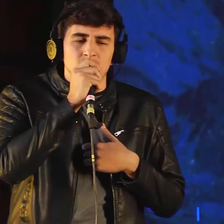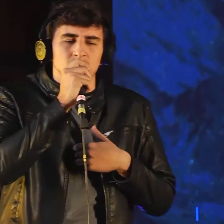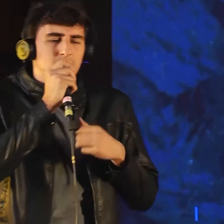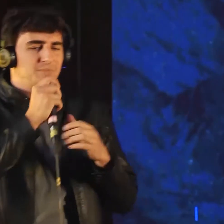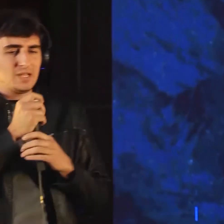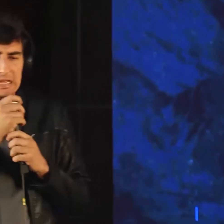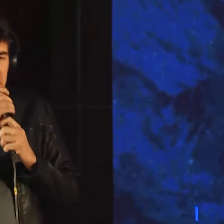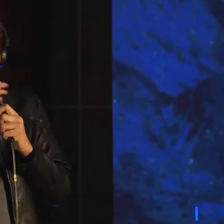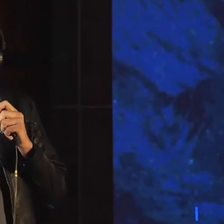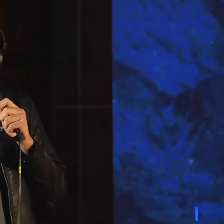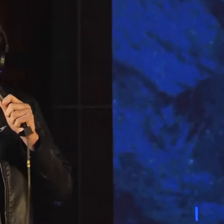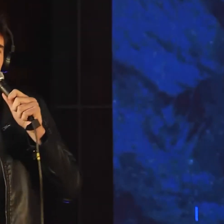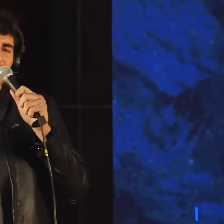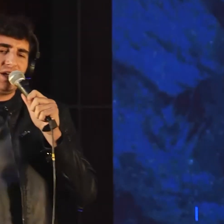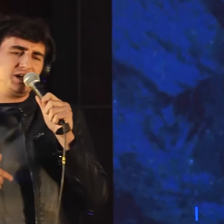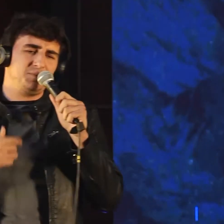tentação.